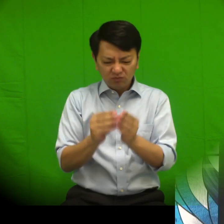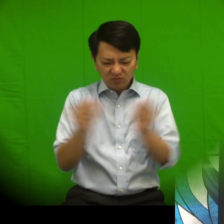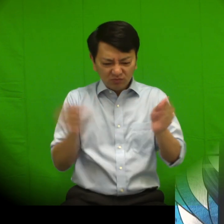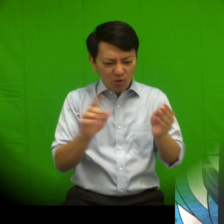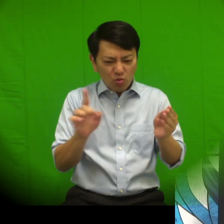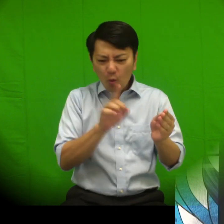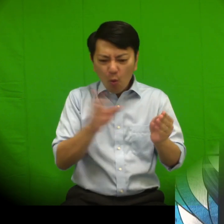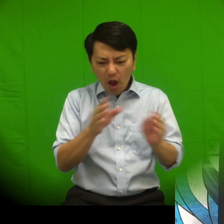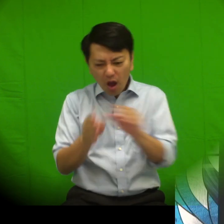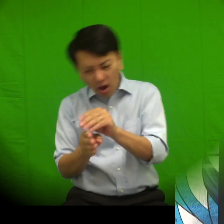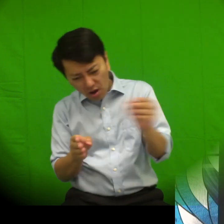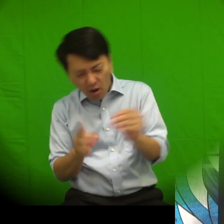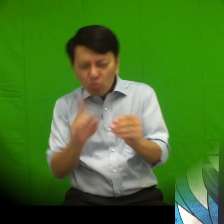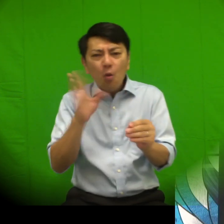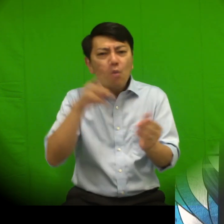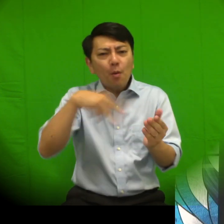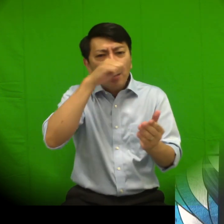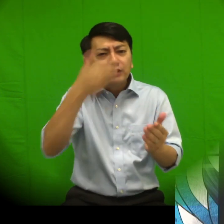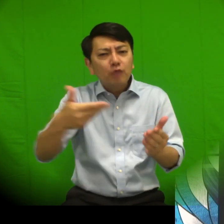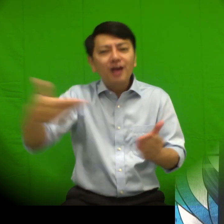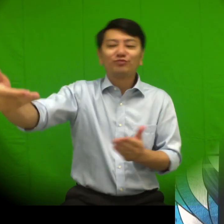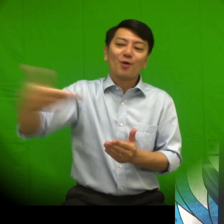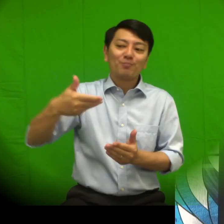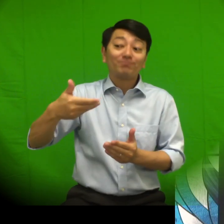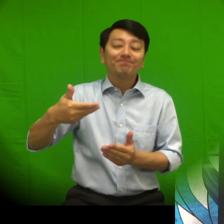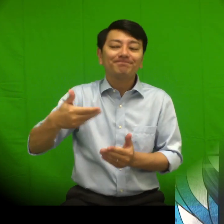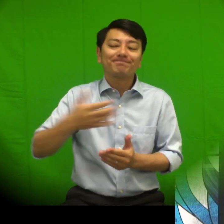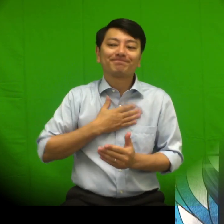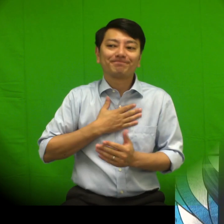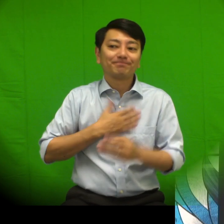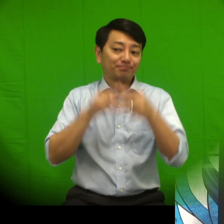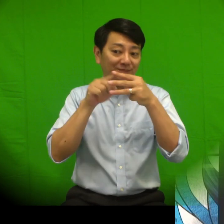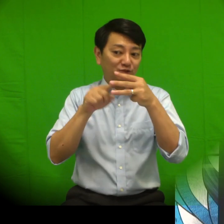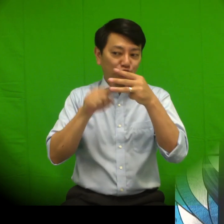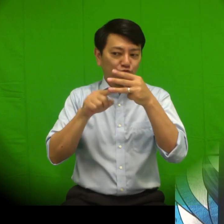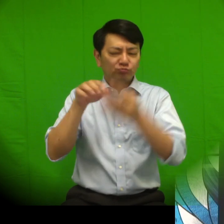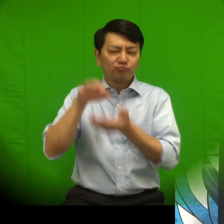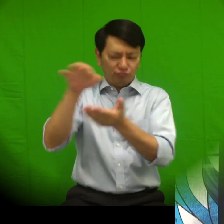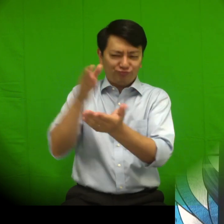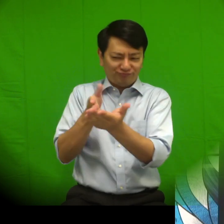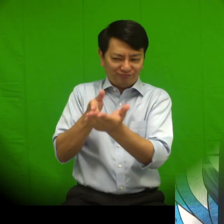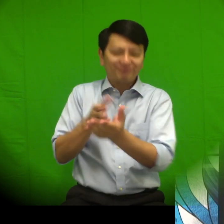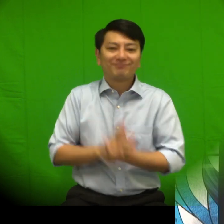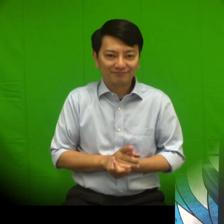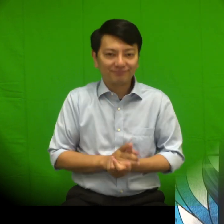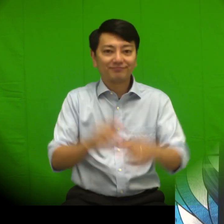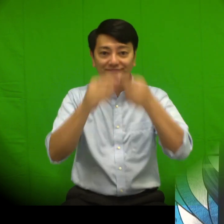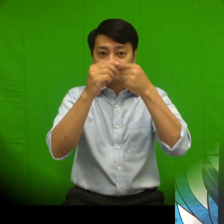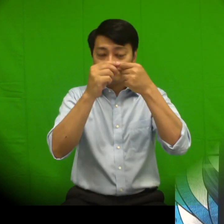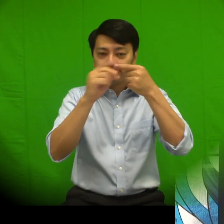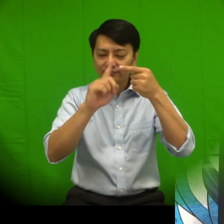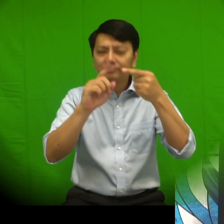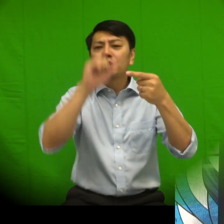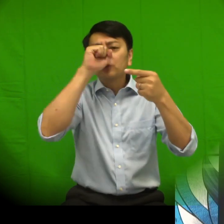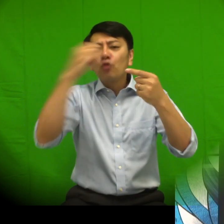いいのですかという質問です3つ申し上げますね1番目まず一般